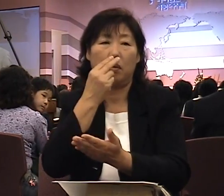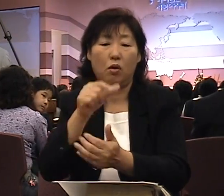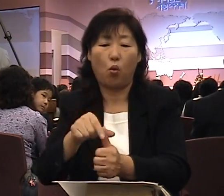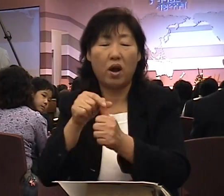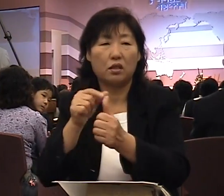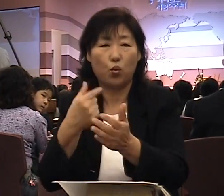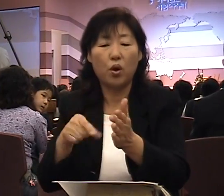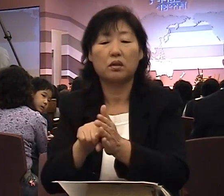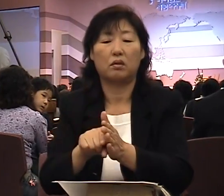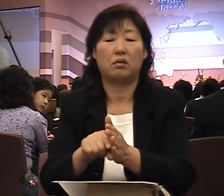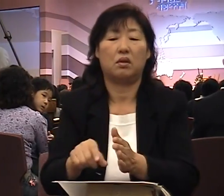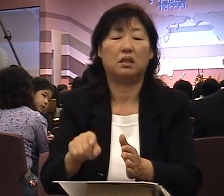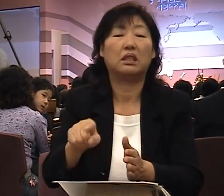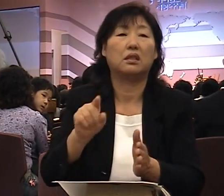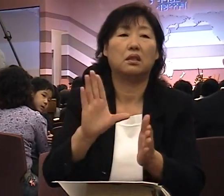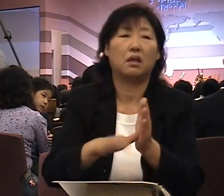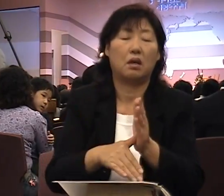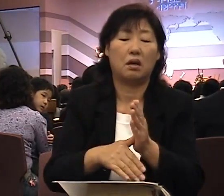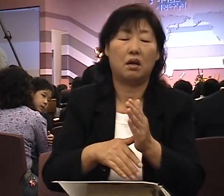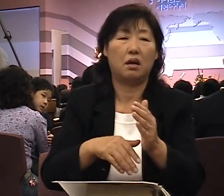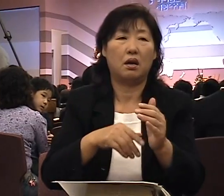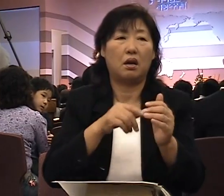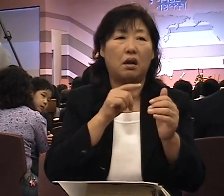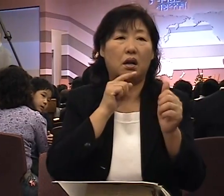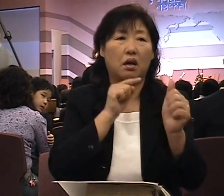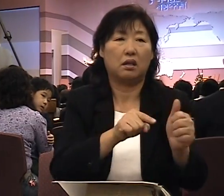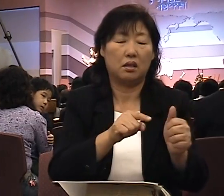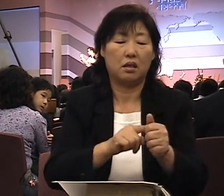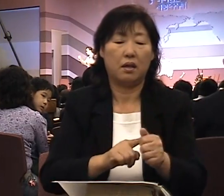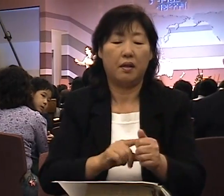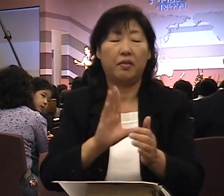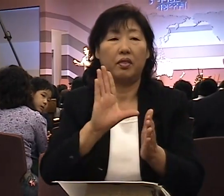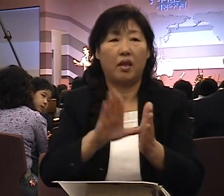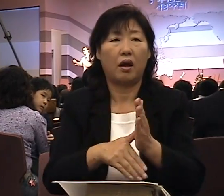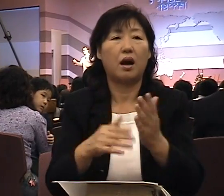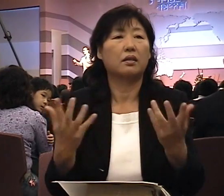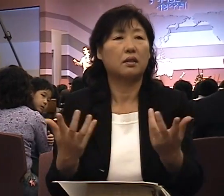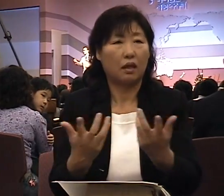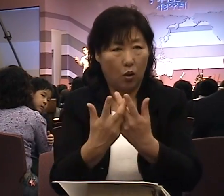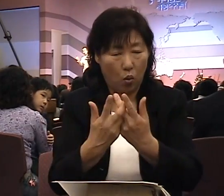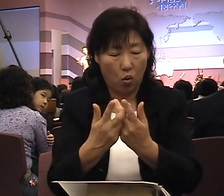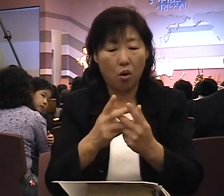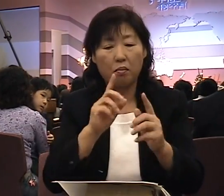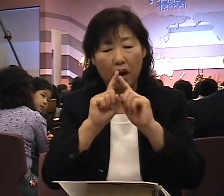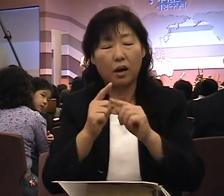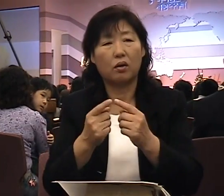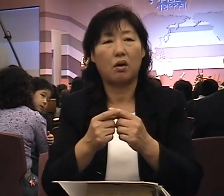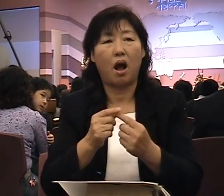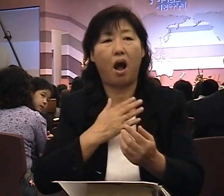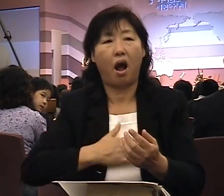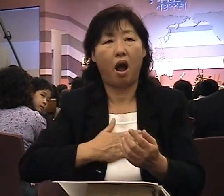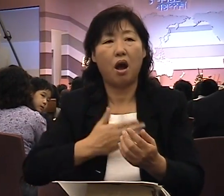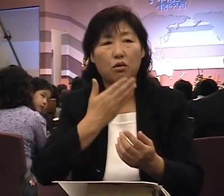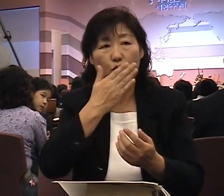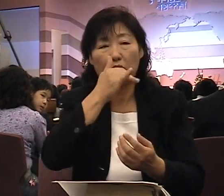구하시려고 그때를 가리켜 때가 참회라고 하신 것입니다. 우리가 알 수가 있는 거예요.